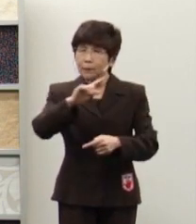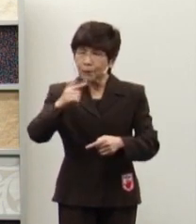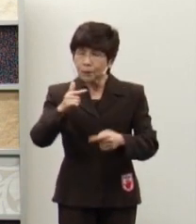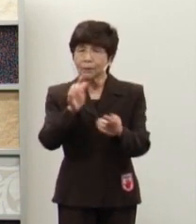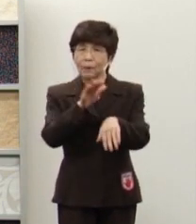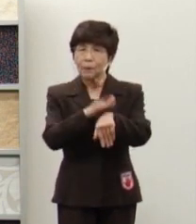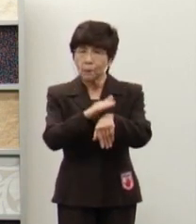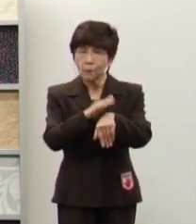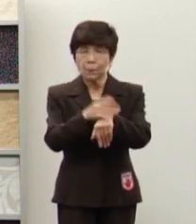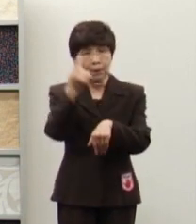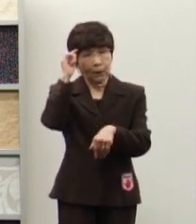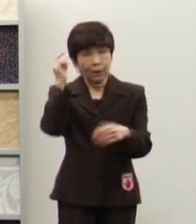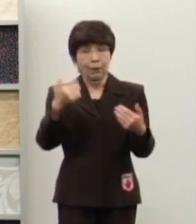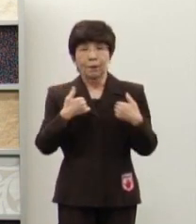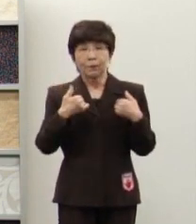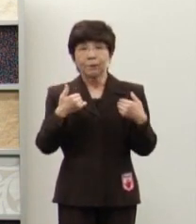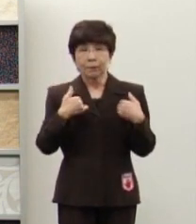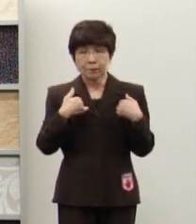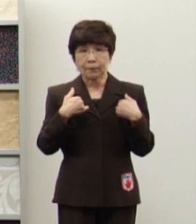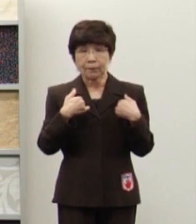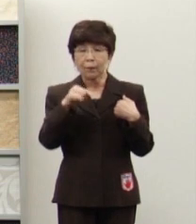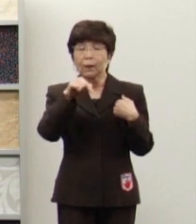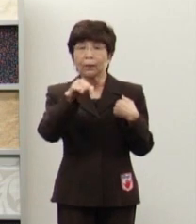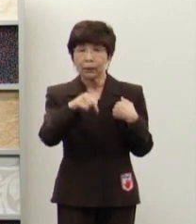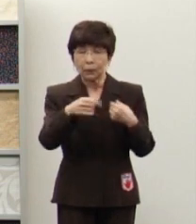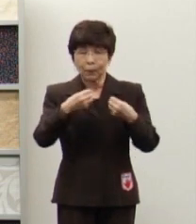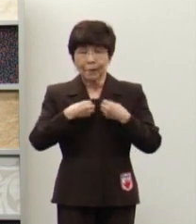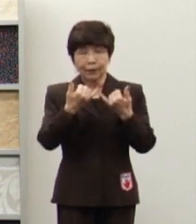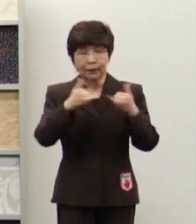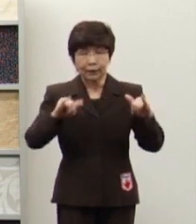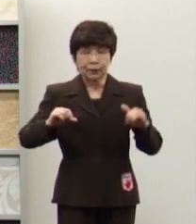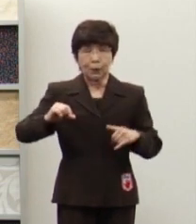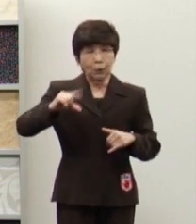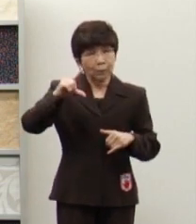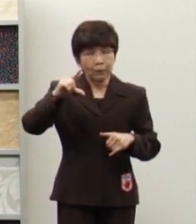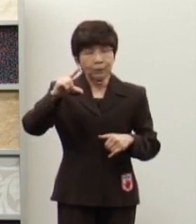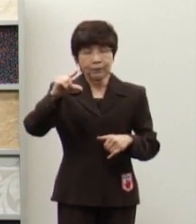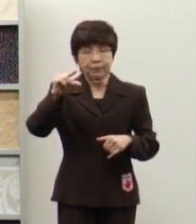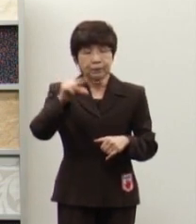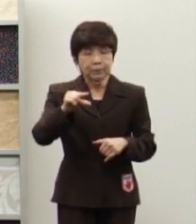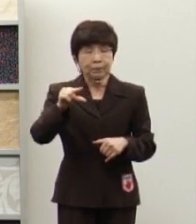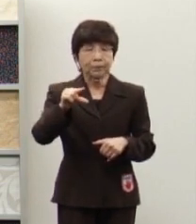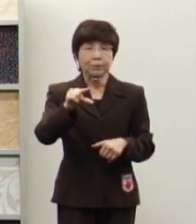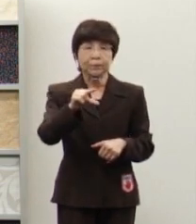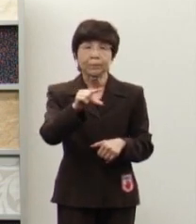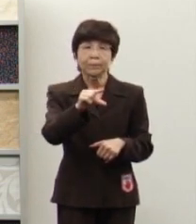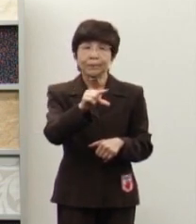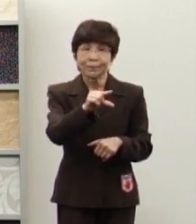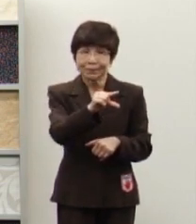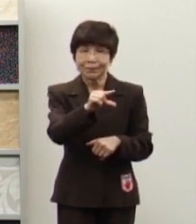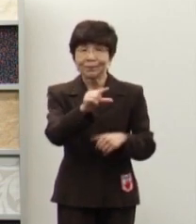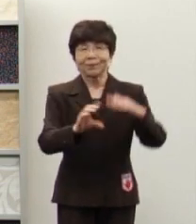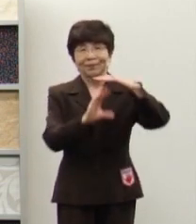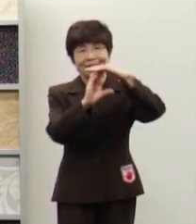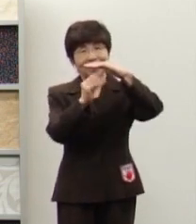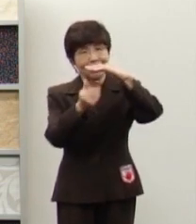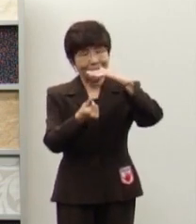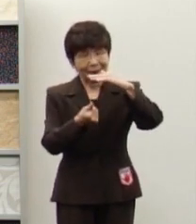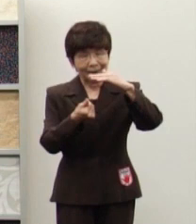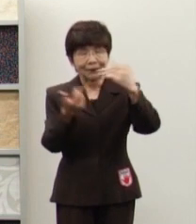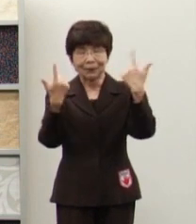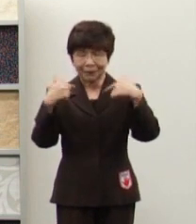ります。そのような事態を回避し、今の安定的な状態を長く続け、山梨を、日